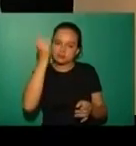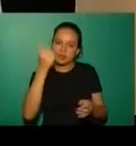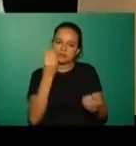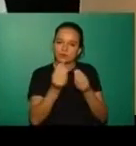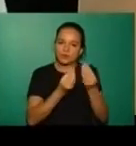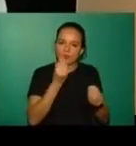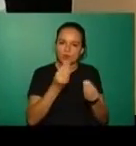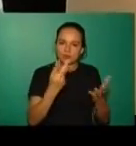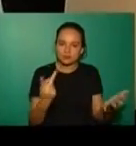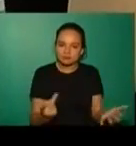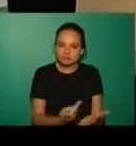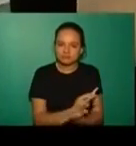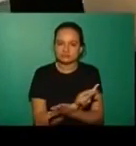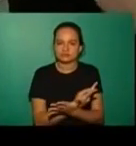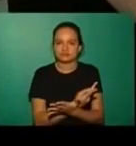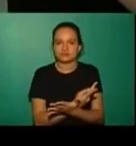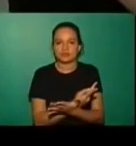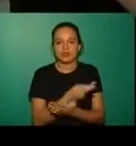uma causa.